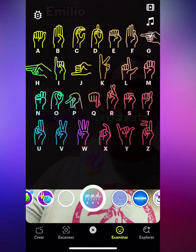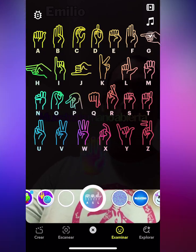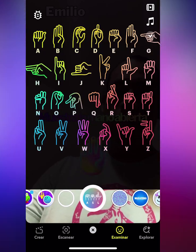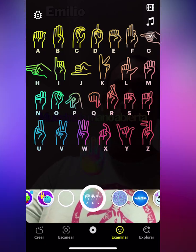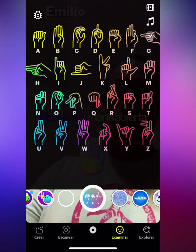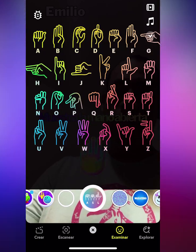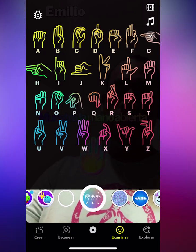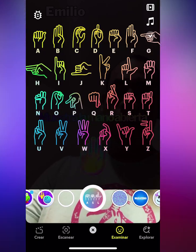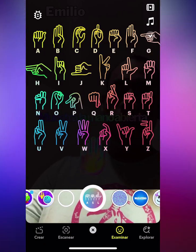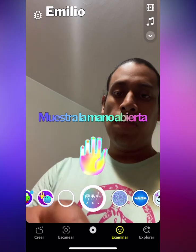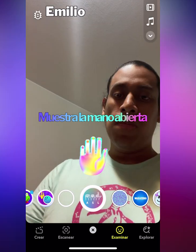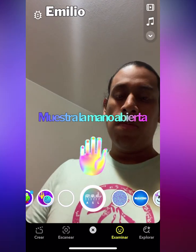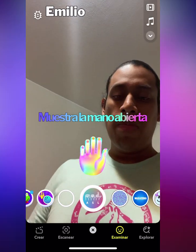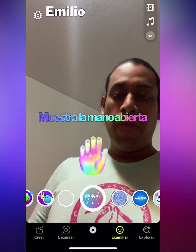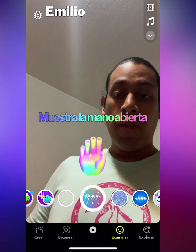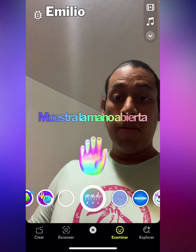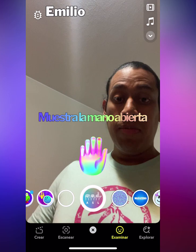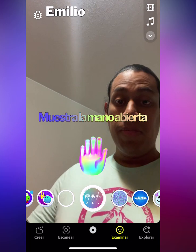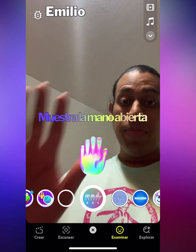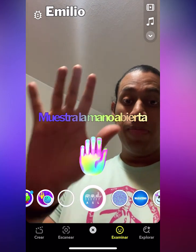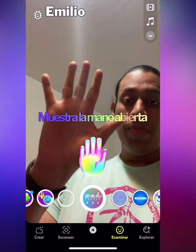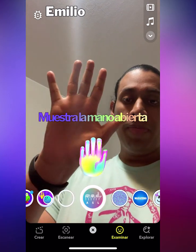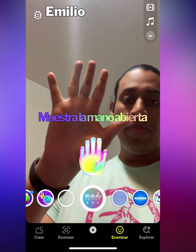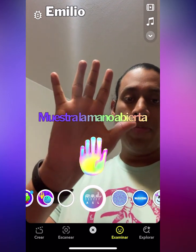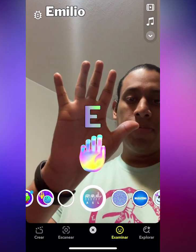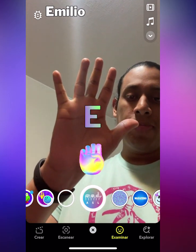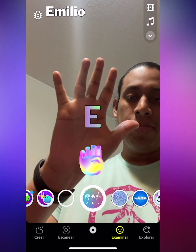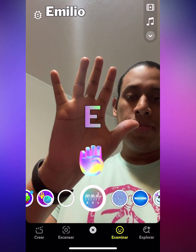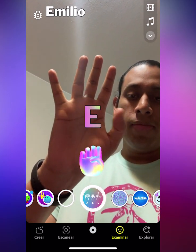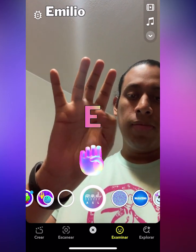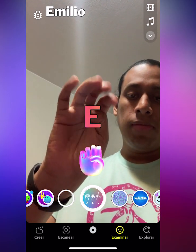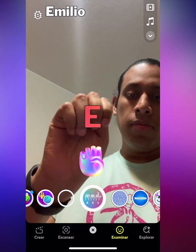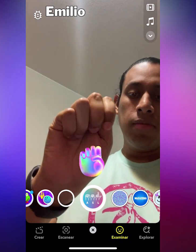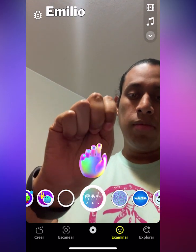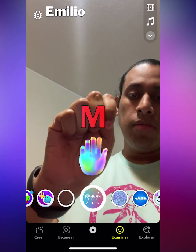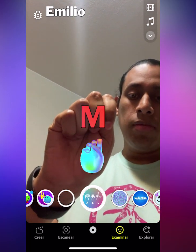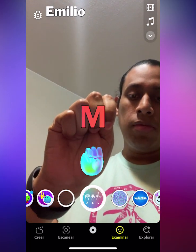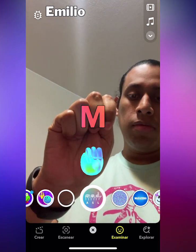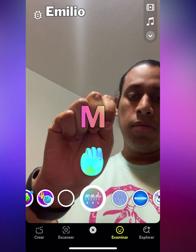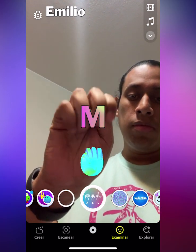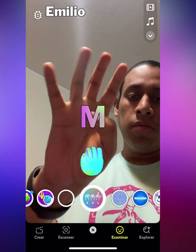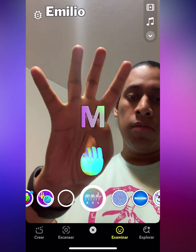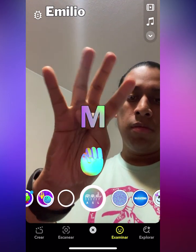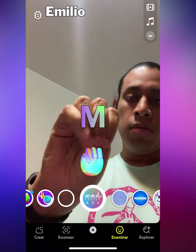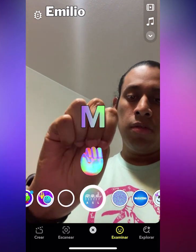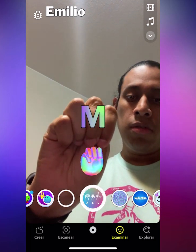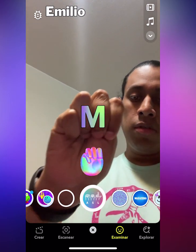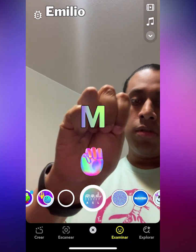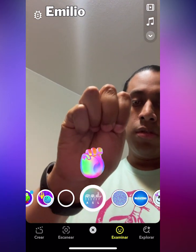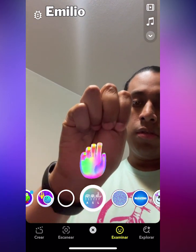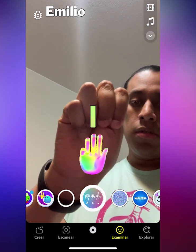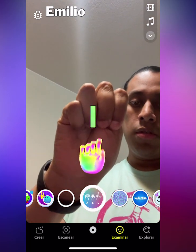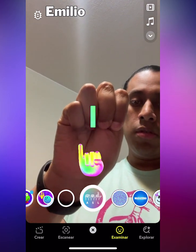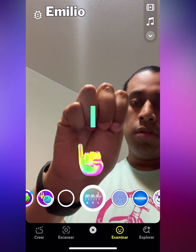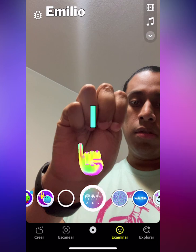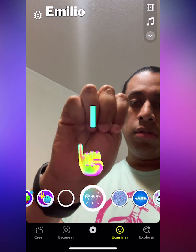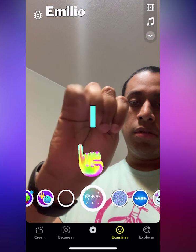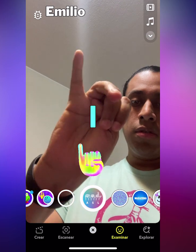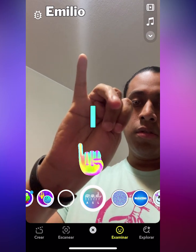Me quedo sorprendido por la capacidad que tiene este lente para detectar nuestras manos y generar la letra adecuada.